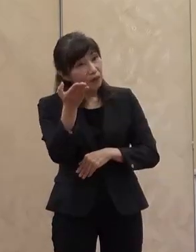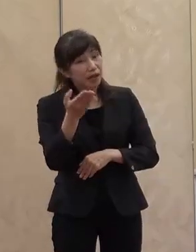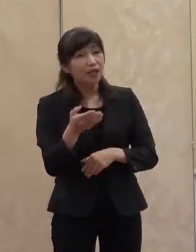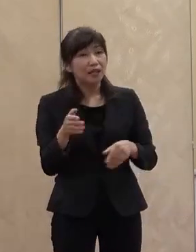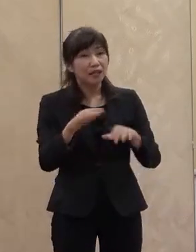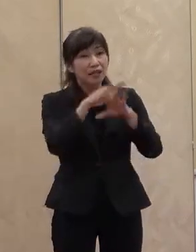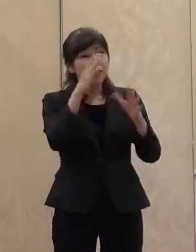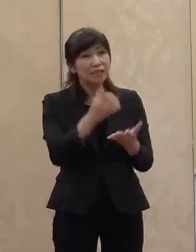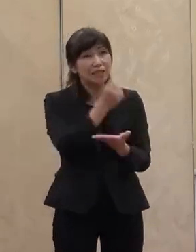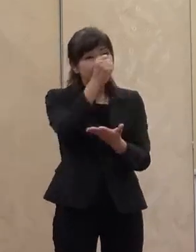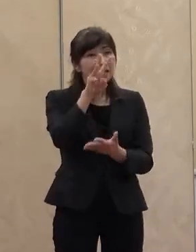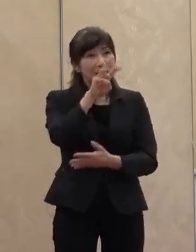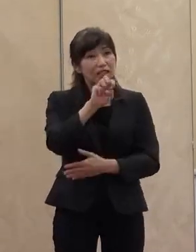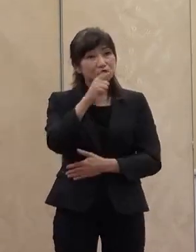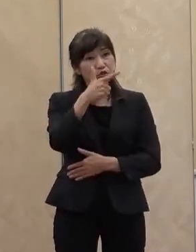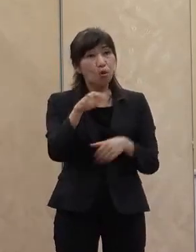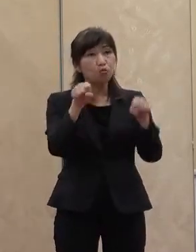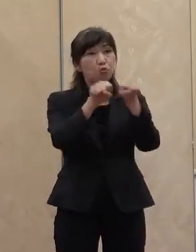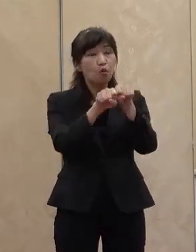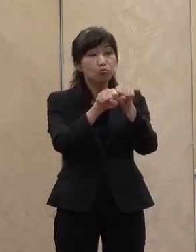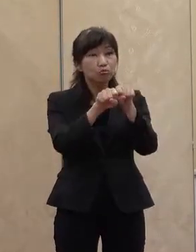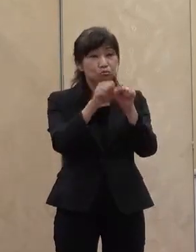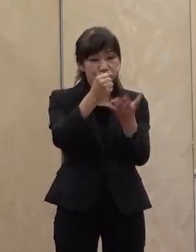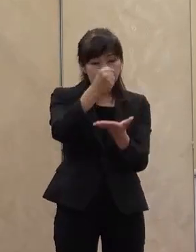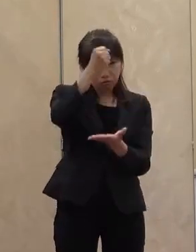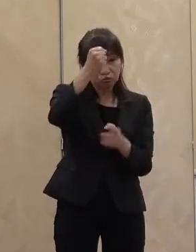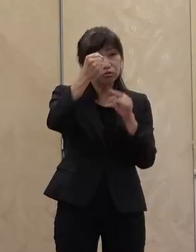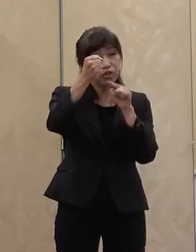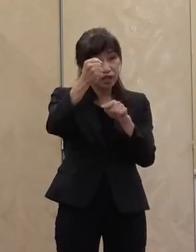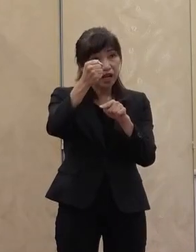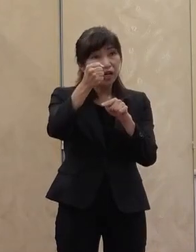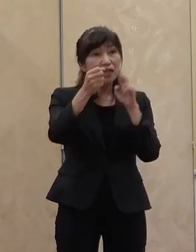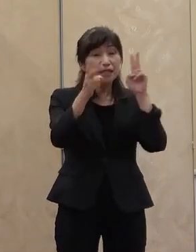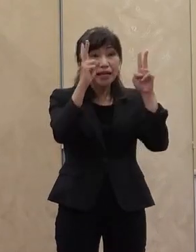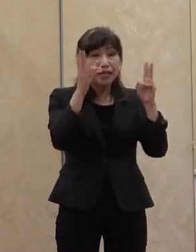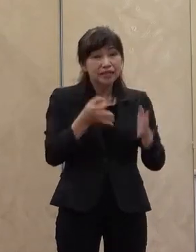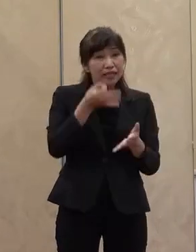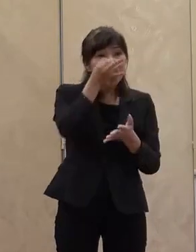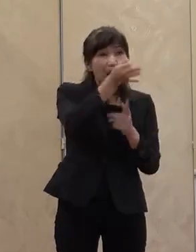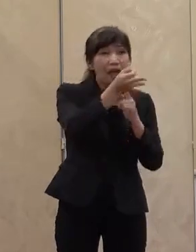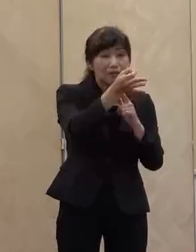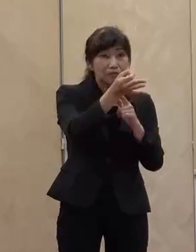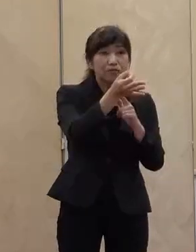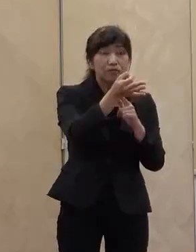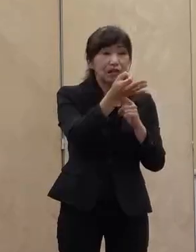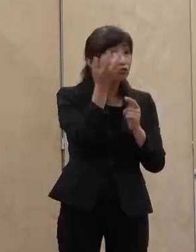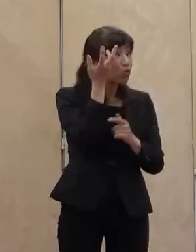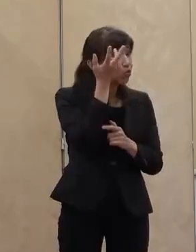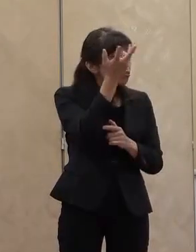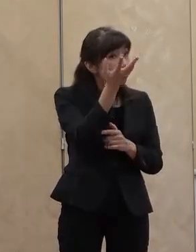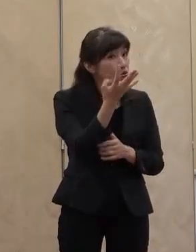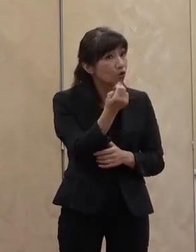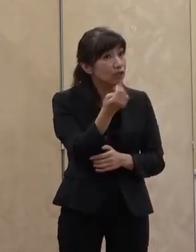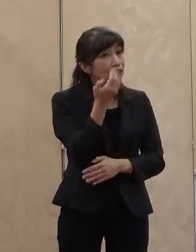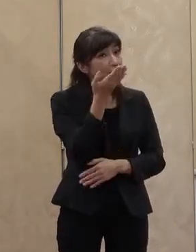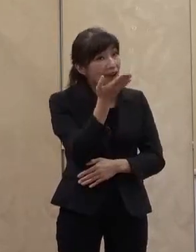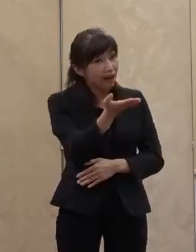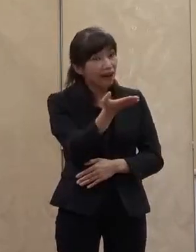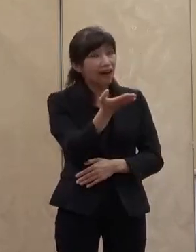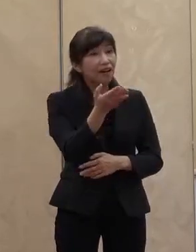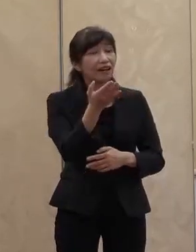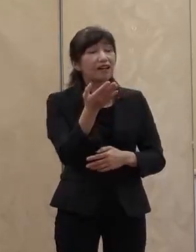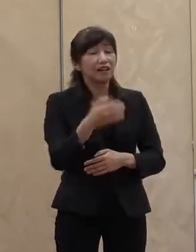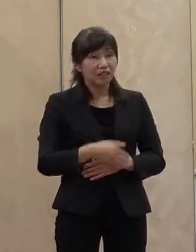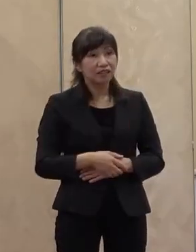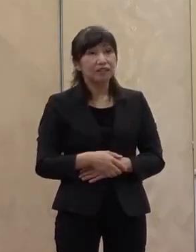ち、まあ、実際にその事業者側に渡す、まあ、支援金としては総額いくらを想定されているのかを教えていただきた